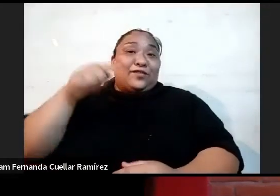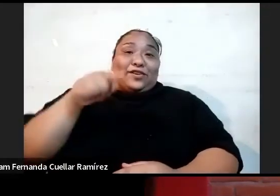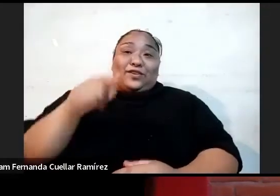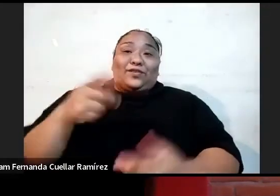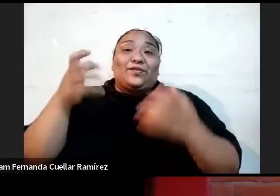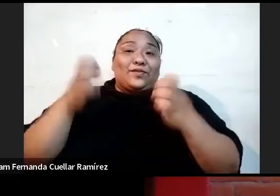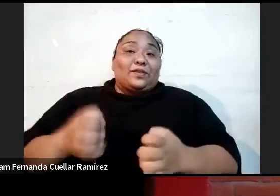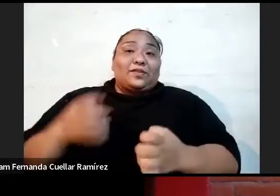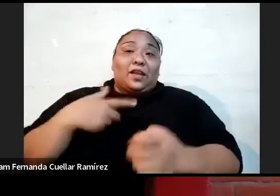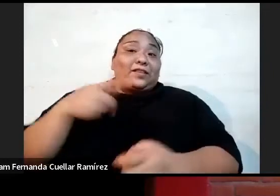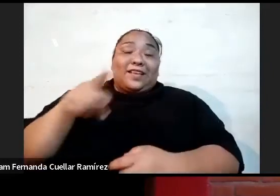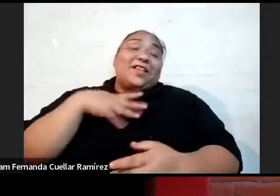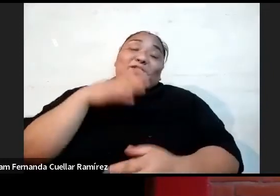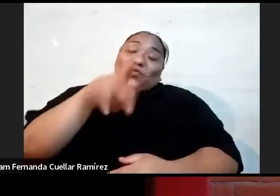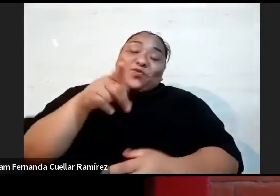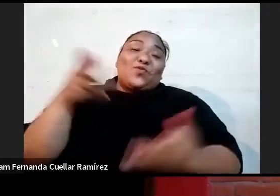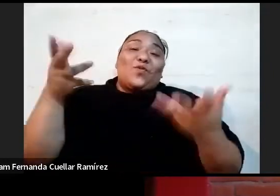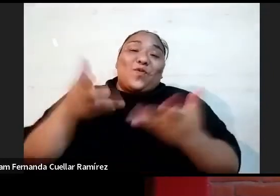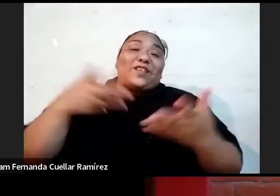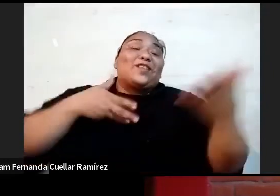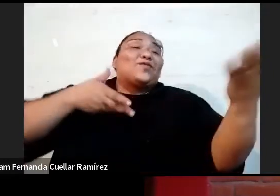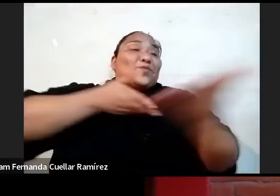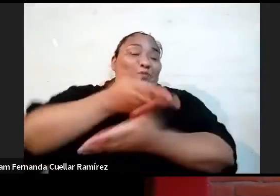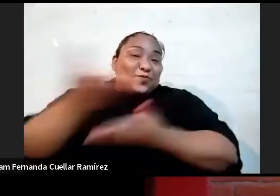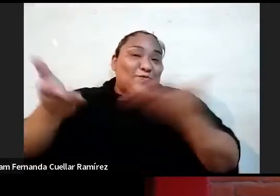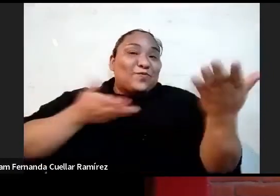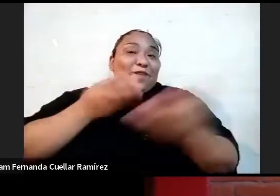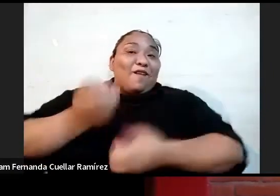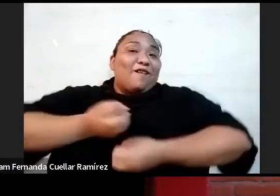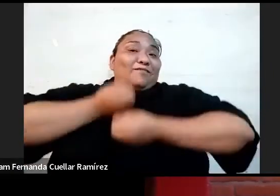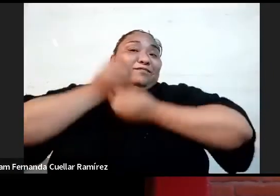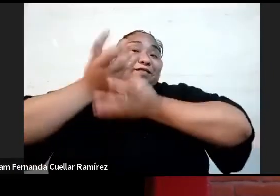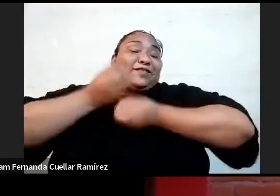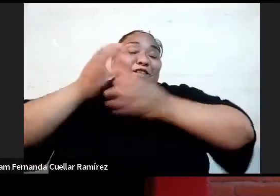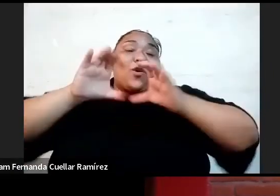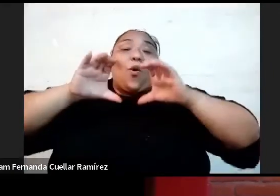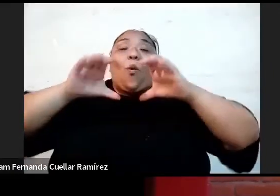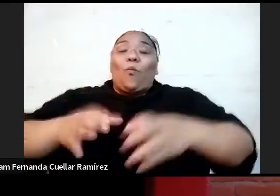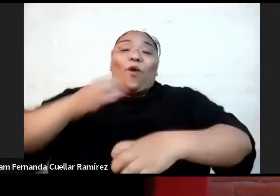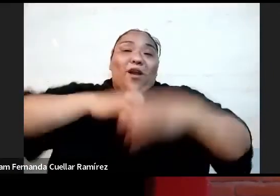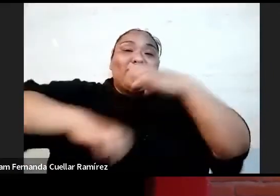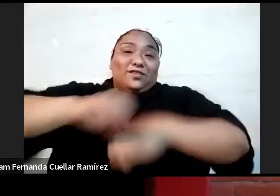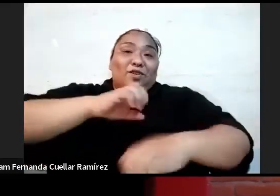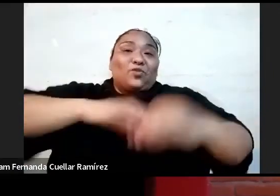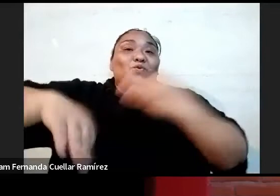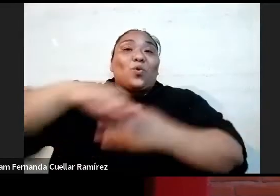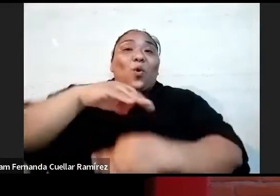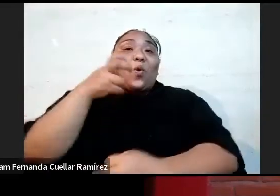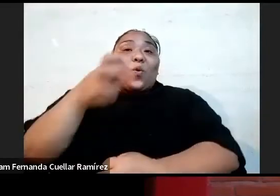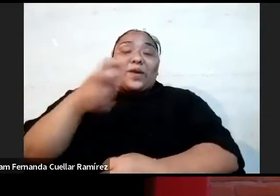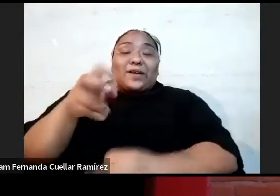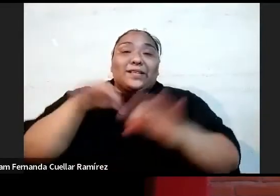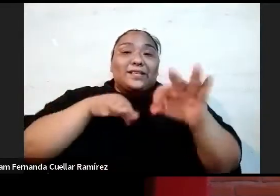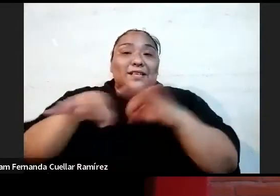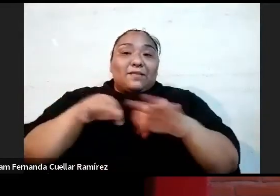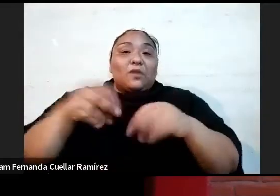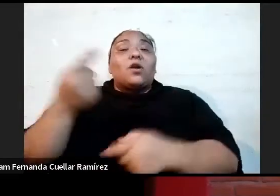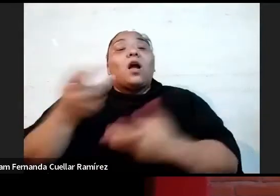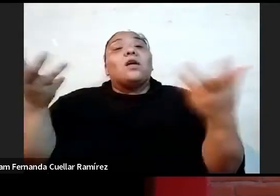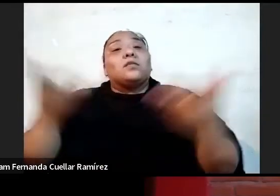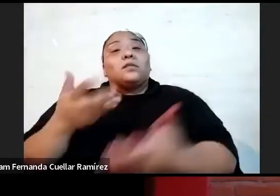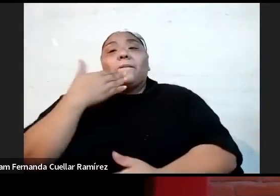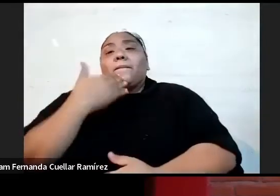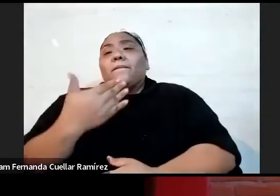tendremos que pedirte que nos compartas con la comunidad de Tanquillo todo ese trabajo que haces. Porque si bien es